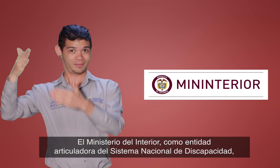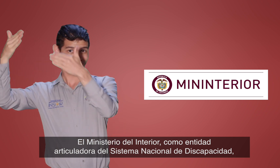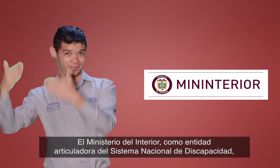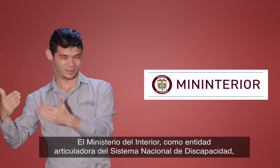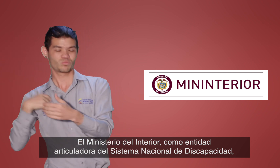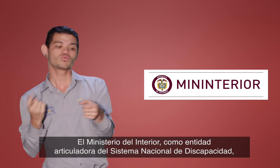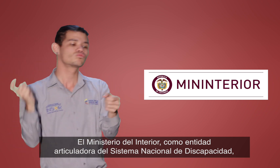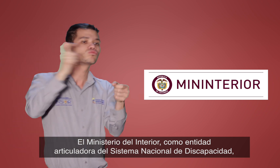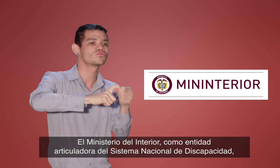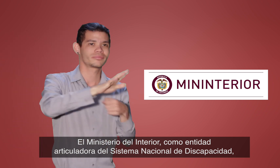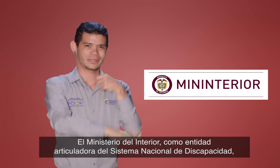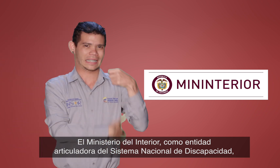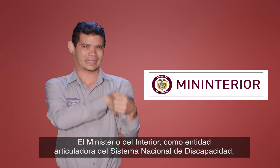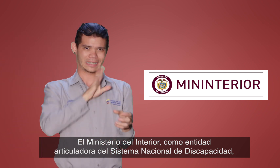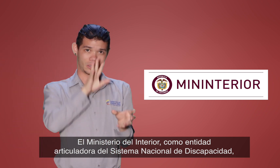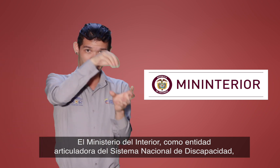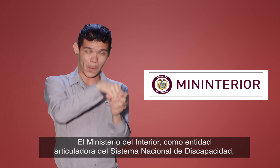articuladora del Sistema Nacional de Discapacidad